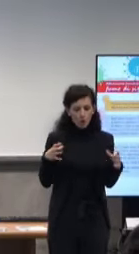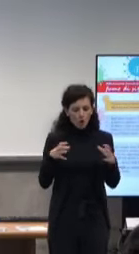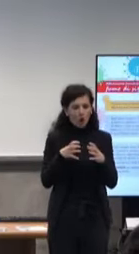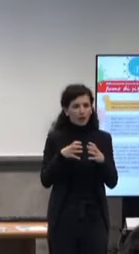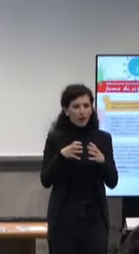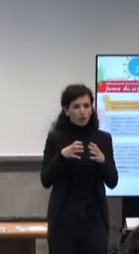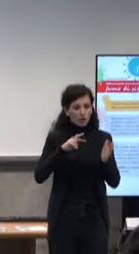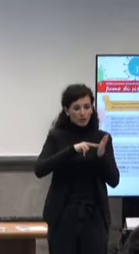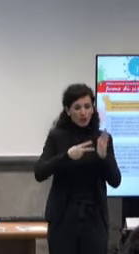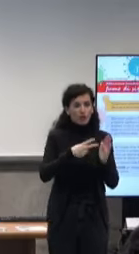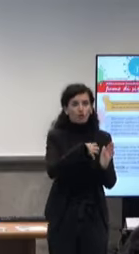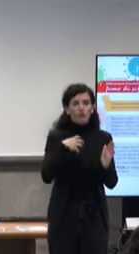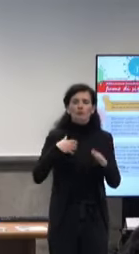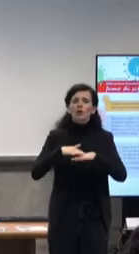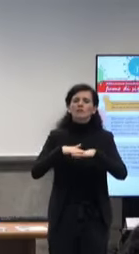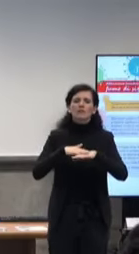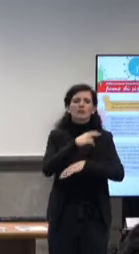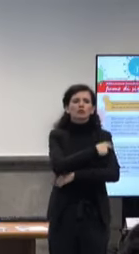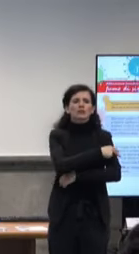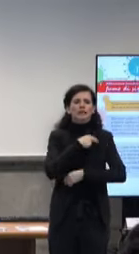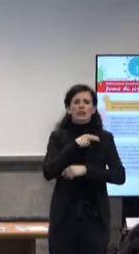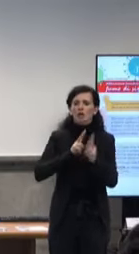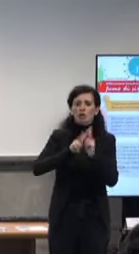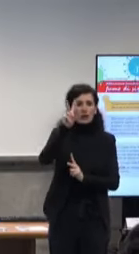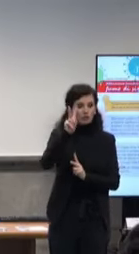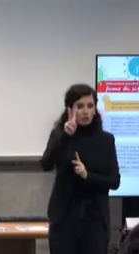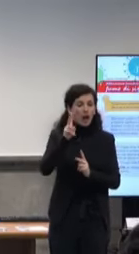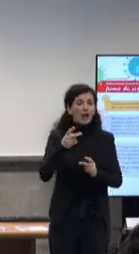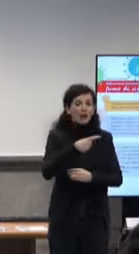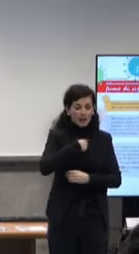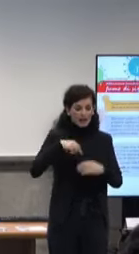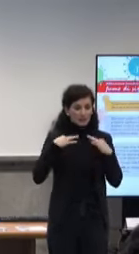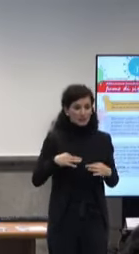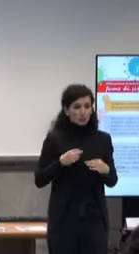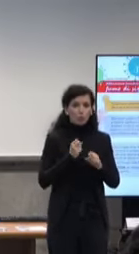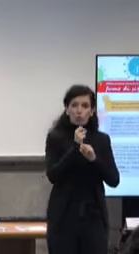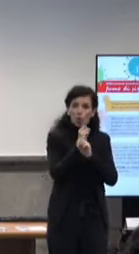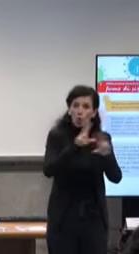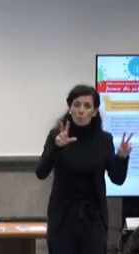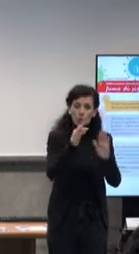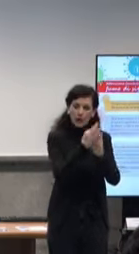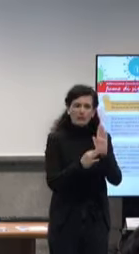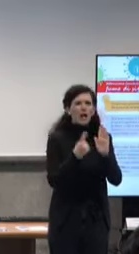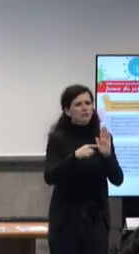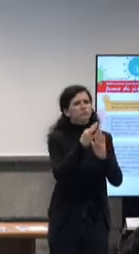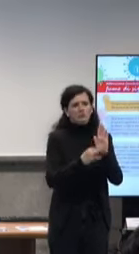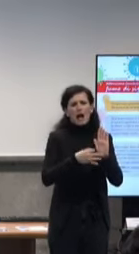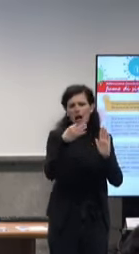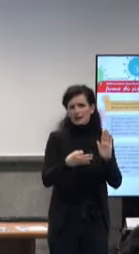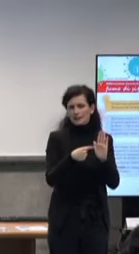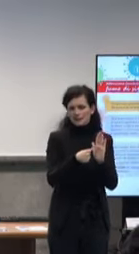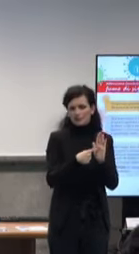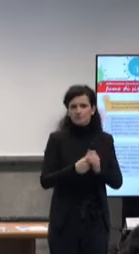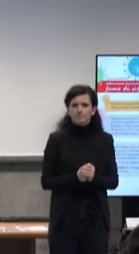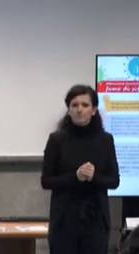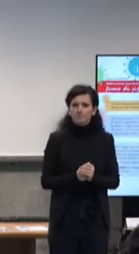tecnico scientifico del servizio sanitario nazionale e quando noi usciamo come con i dati questi dati sono solidi oggi